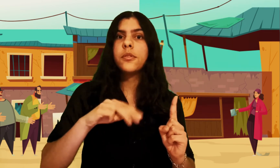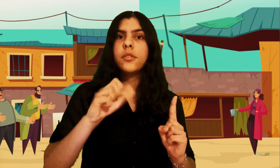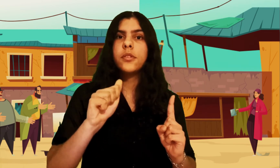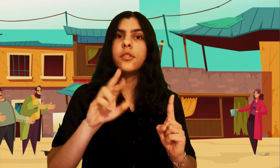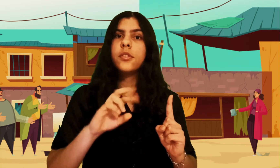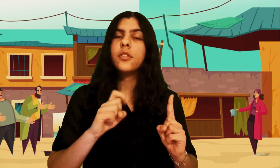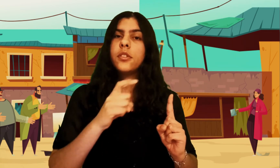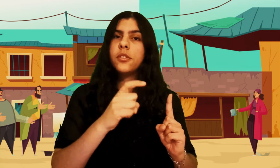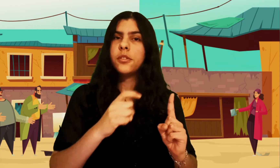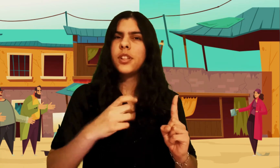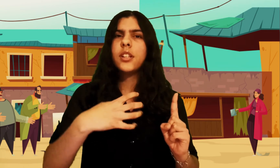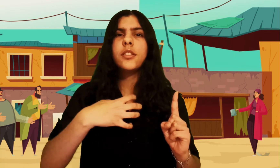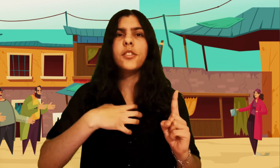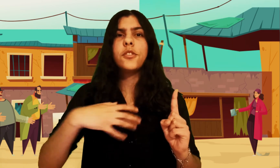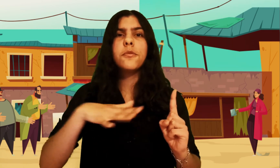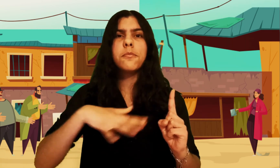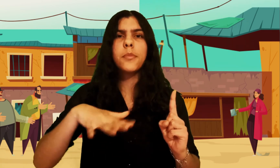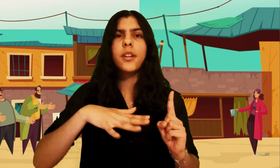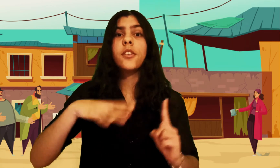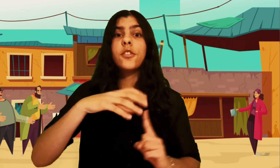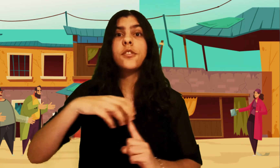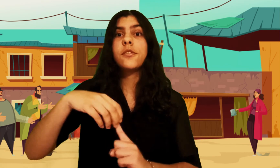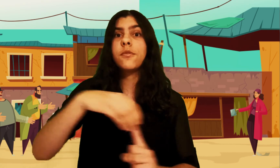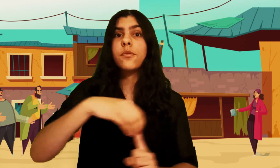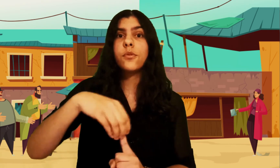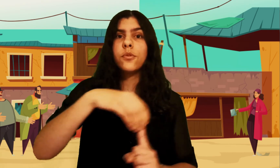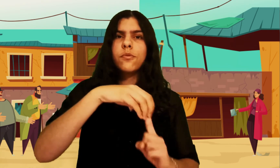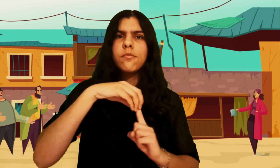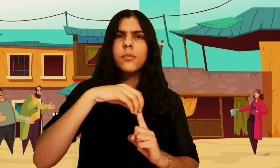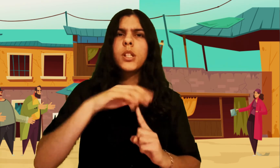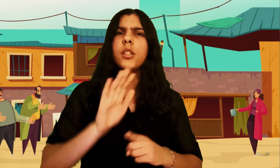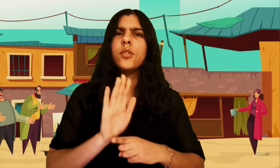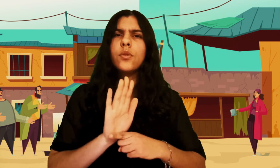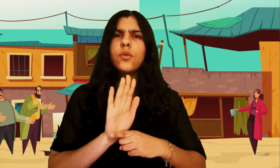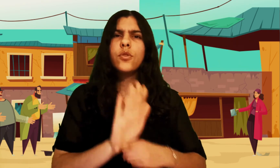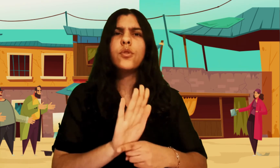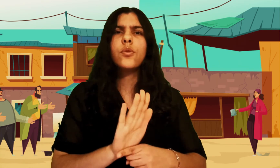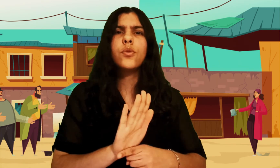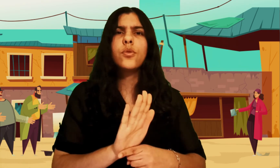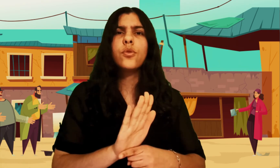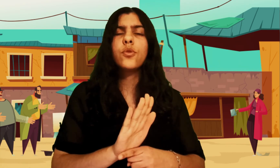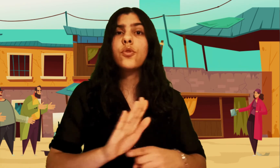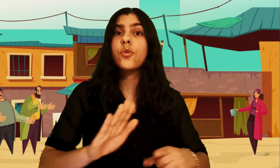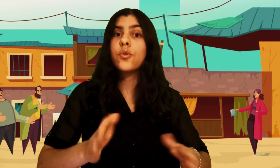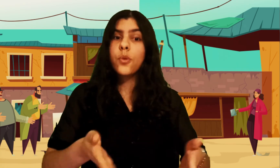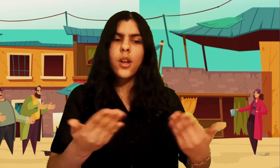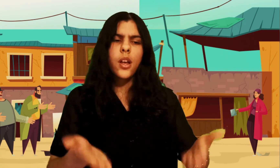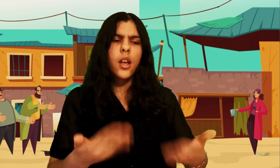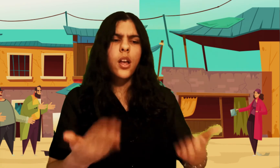nome Marx, com seu pragmatismo, ele se tornou líder, ajudou,